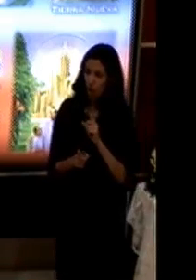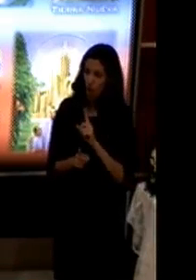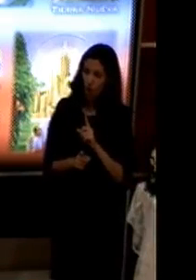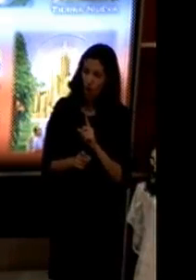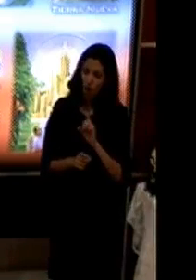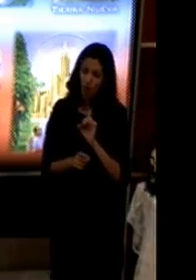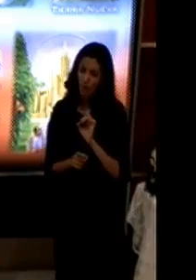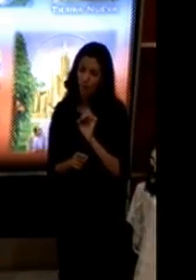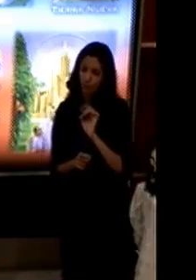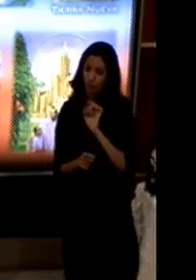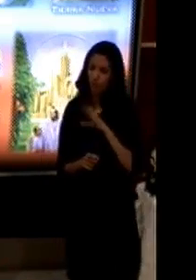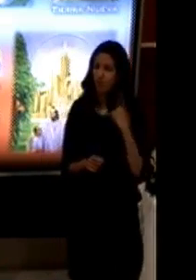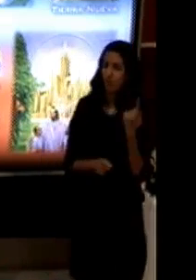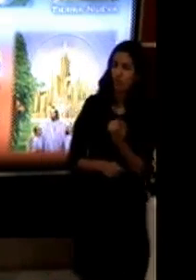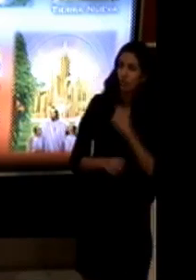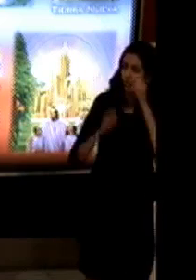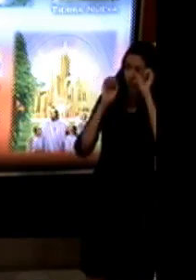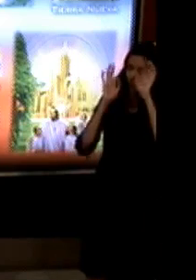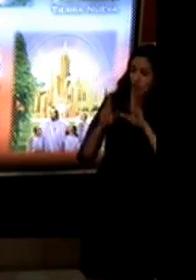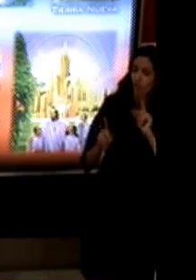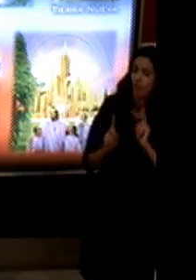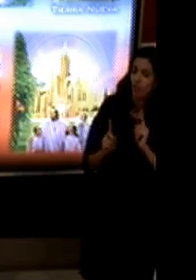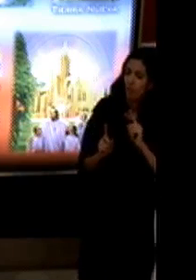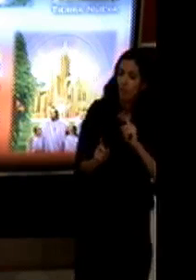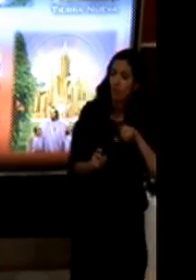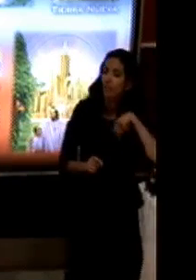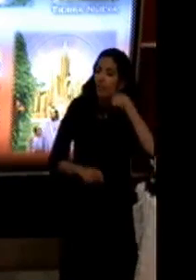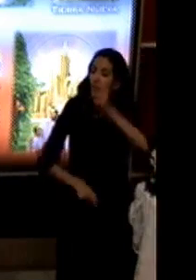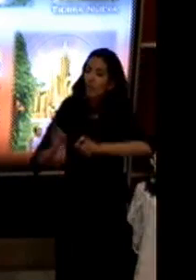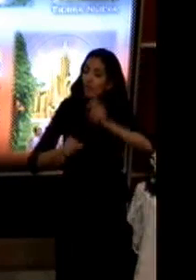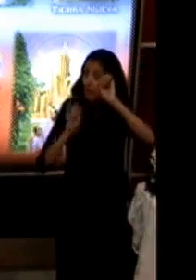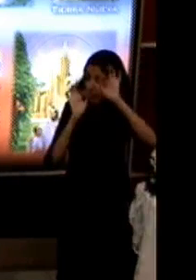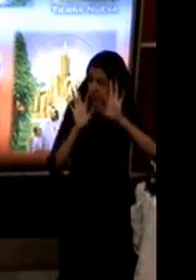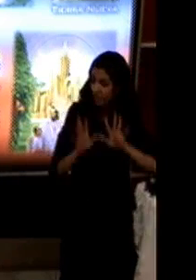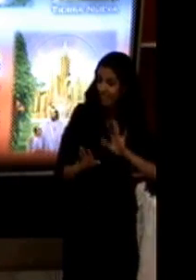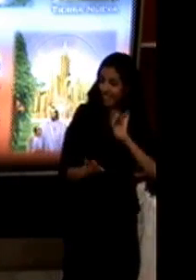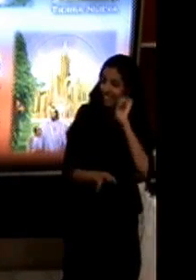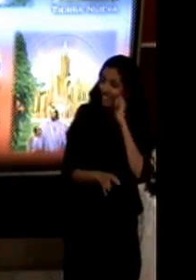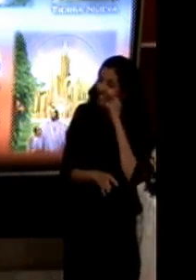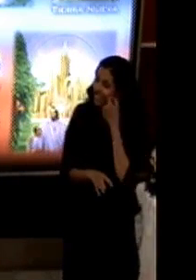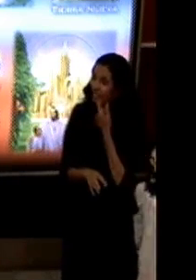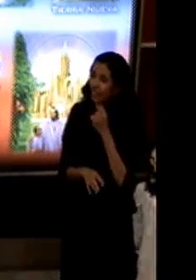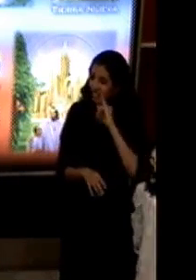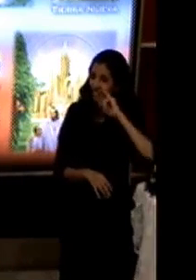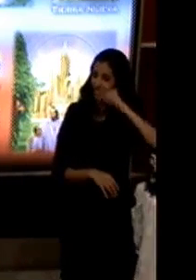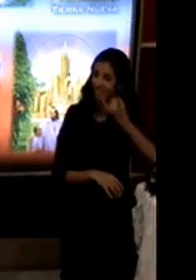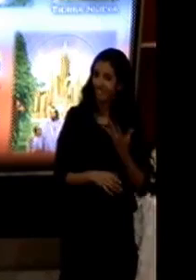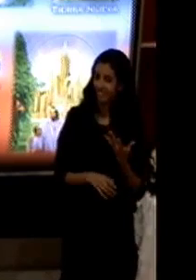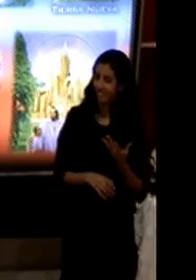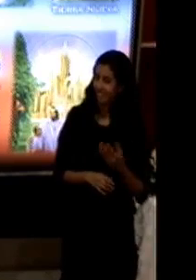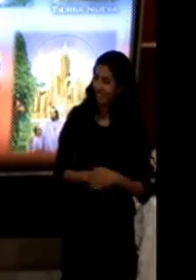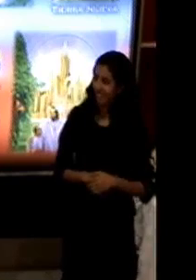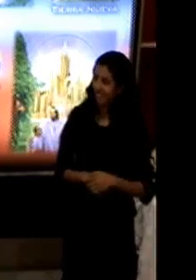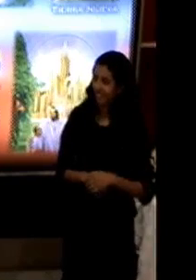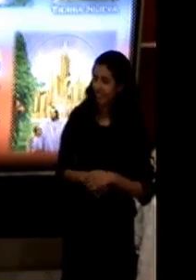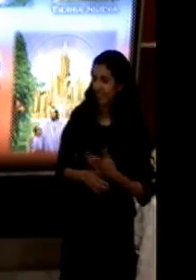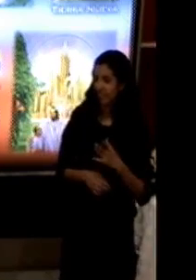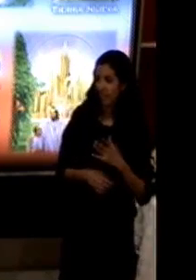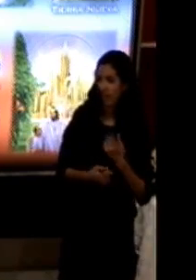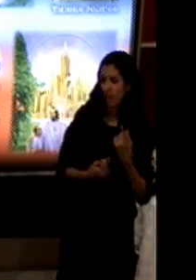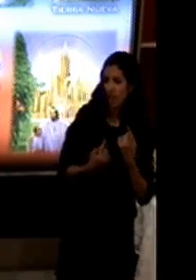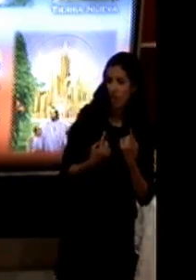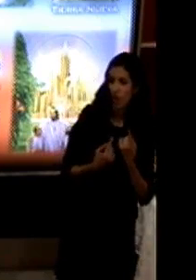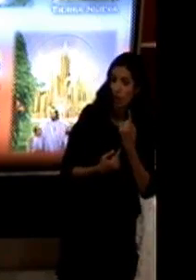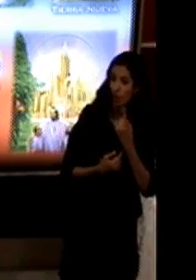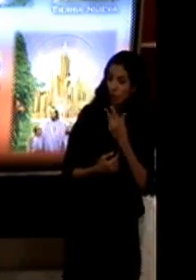sean bendecidos a través de nosotros. ¿Saben? Se escuchó lindo ese sí, que varias veces fue un no y dos